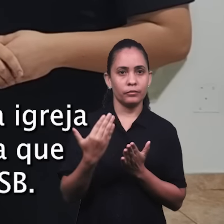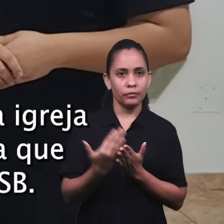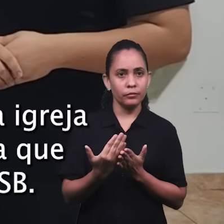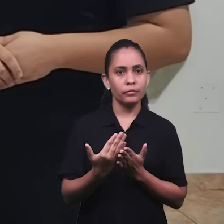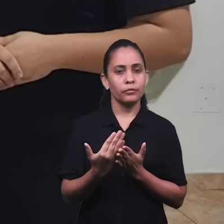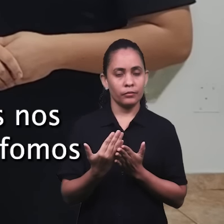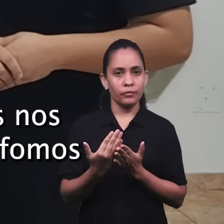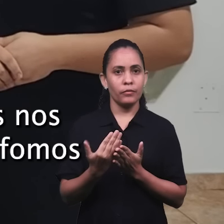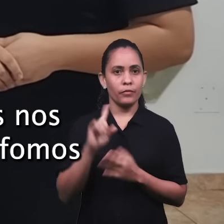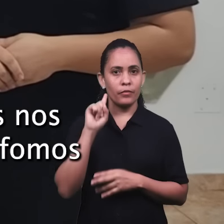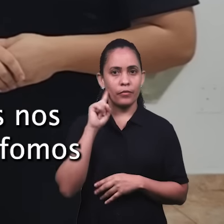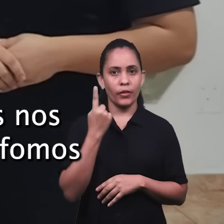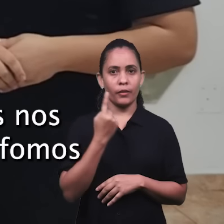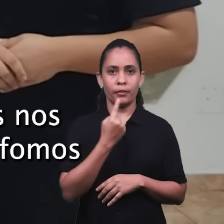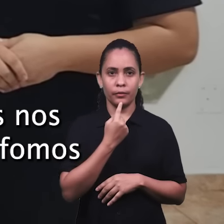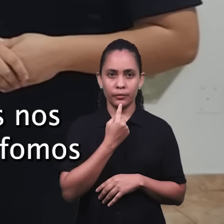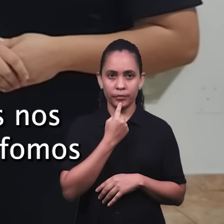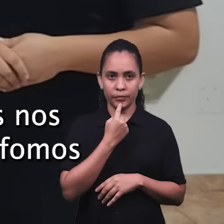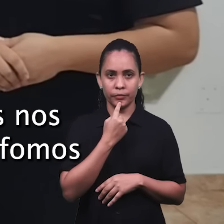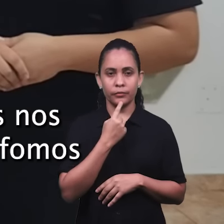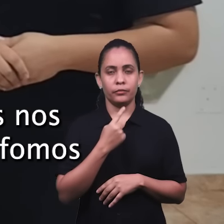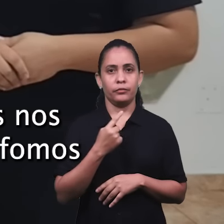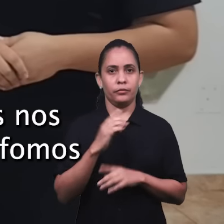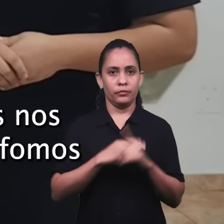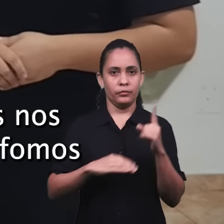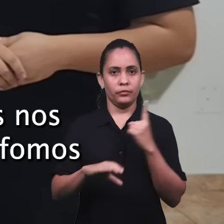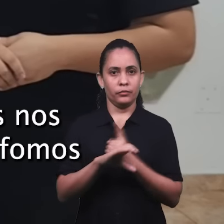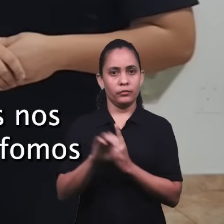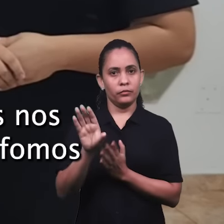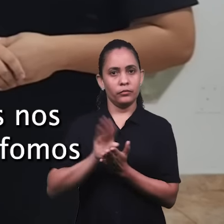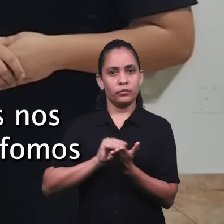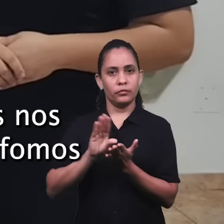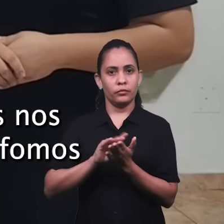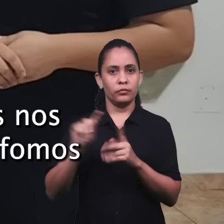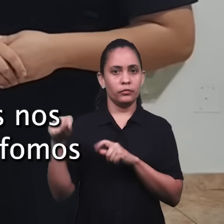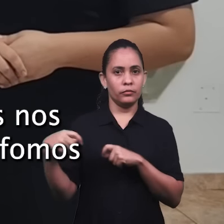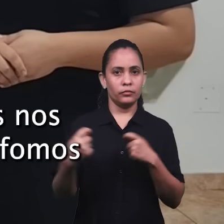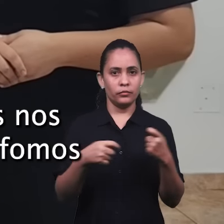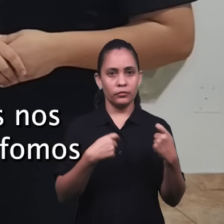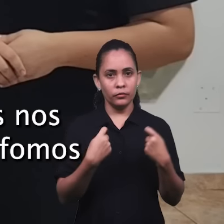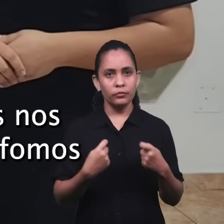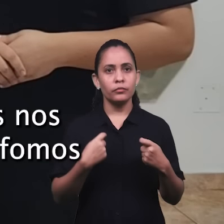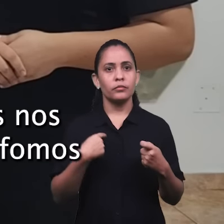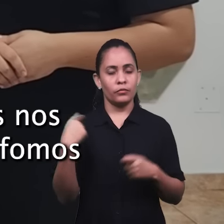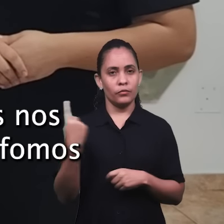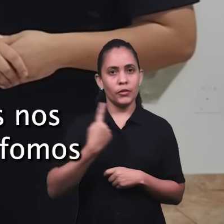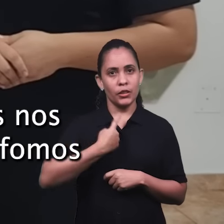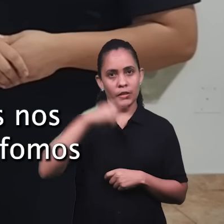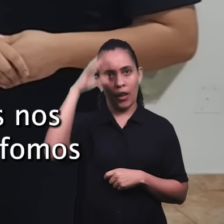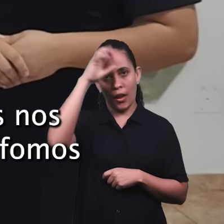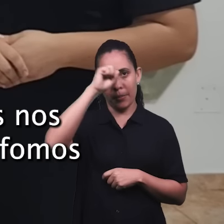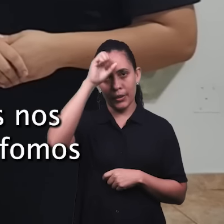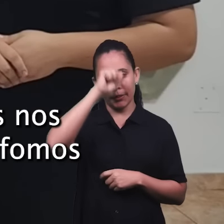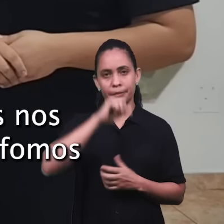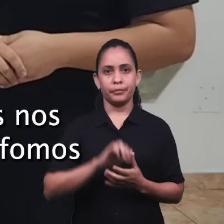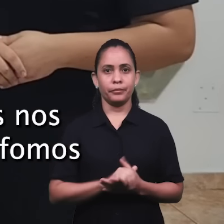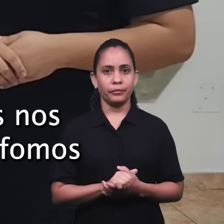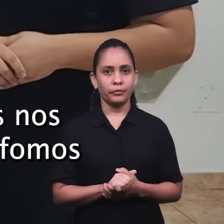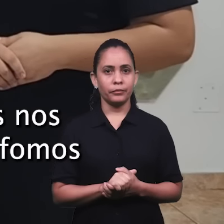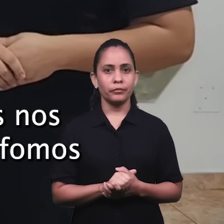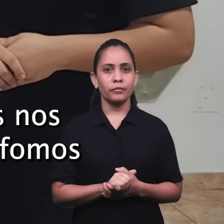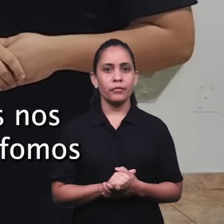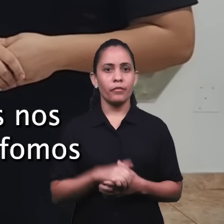¿no? Comenzamos nosotros en los cultos a sentarnos adelante con los sordos copiando las señas, y de a